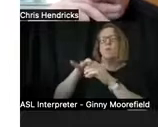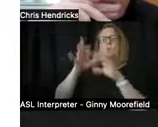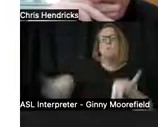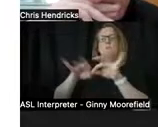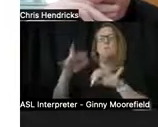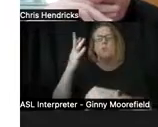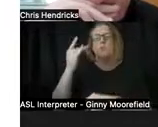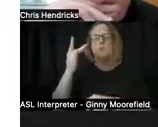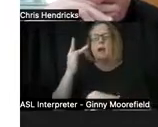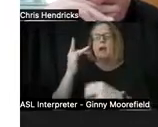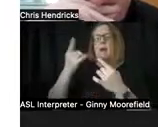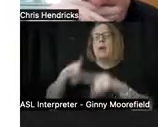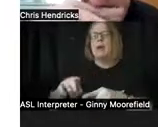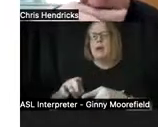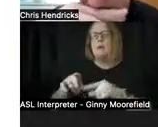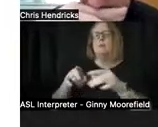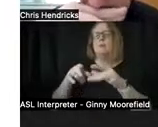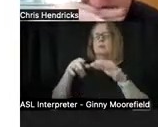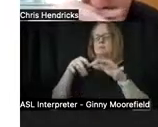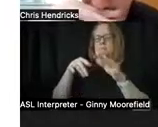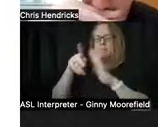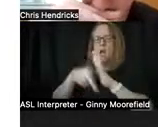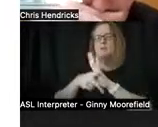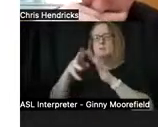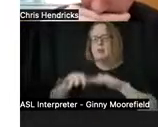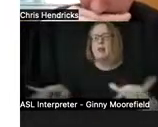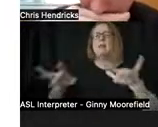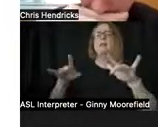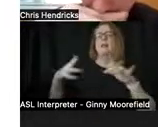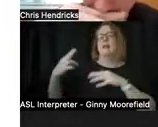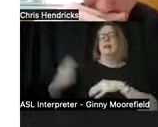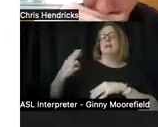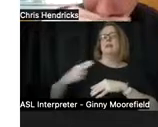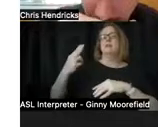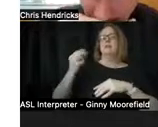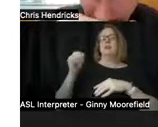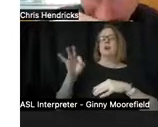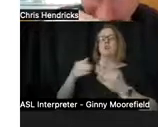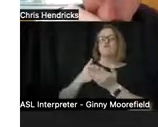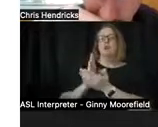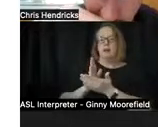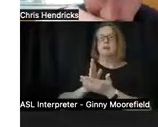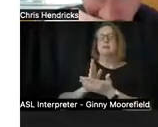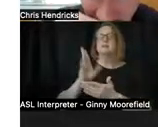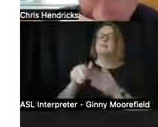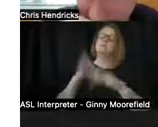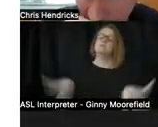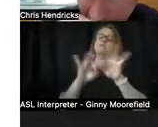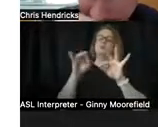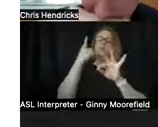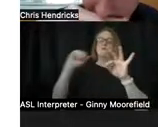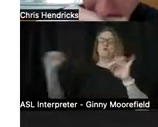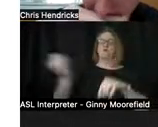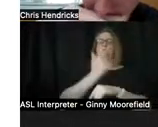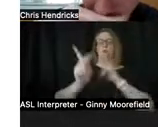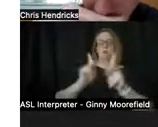ese la parte más importante es la historia de nuestros derechos de discapacitados de personas con discapacidades y los derechos que